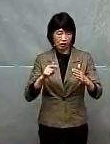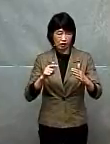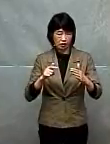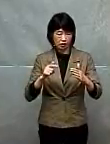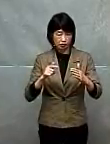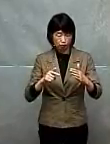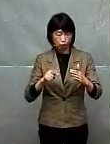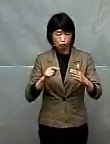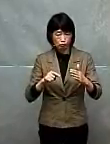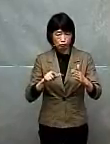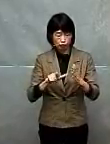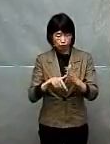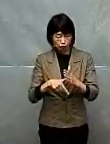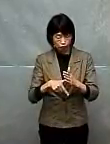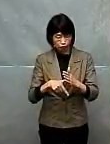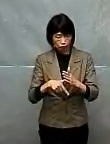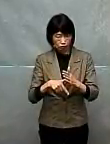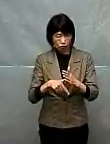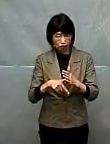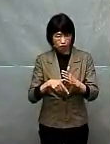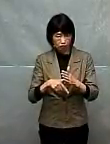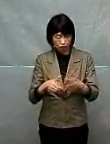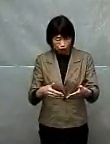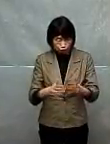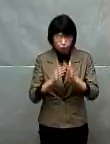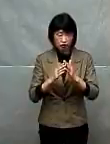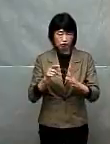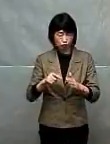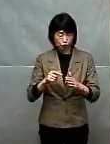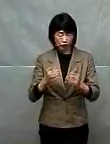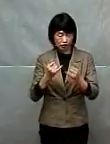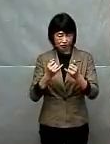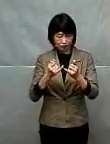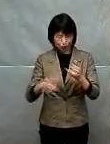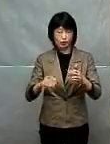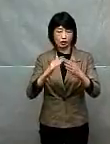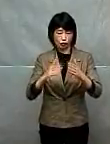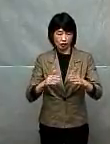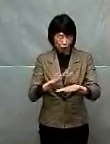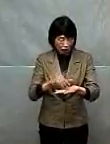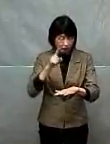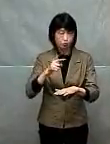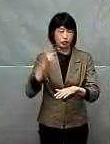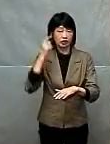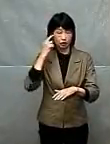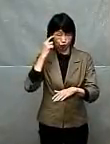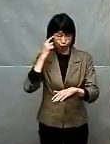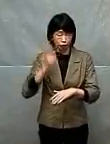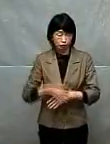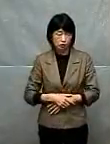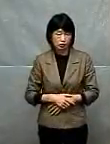ので、それが始まりだったかなと思っています。